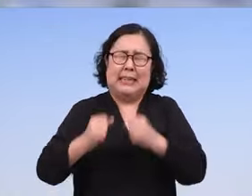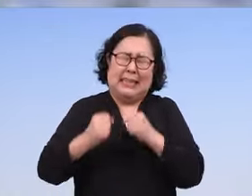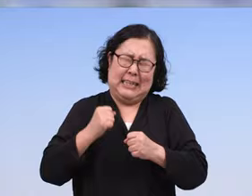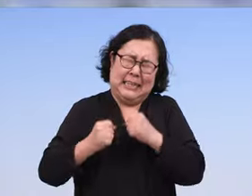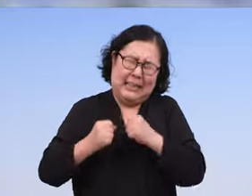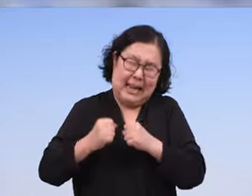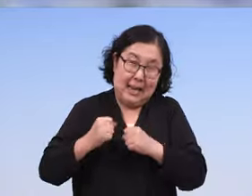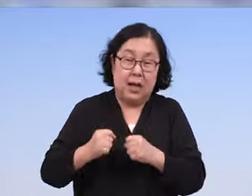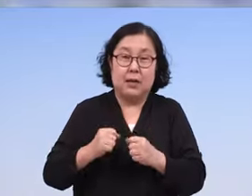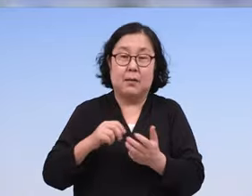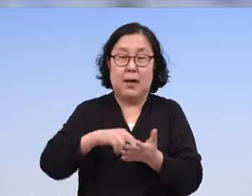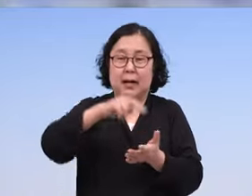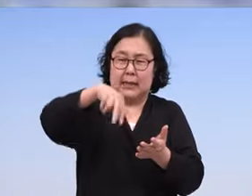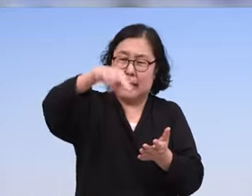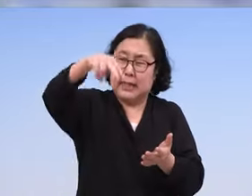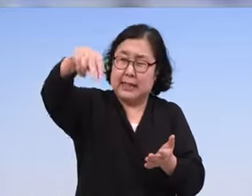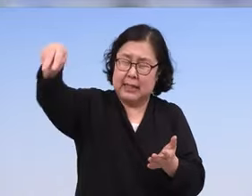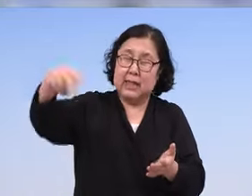숨이 턱까지 차도록